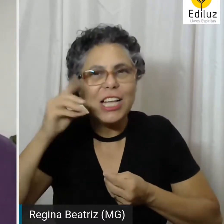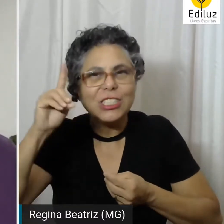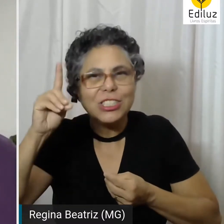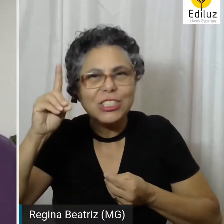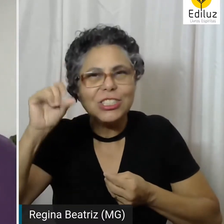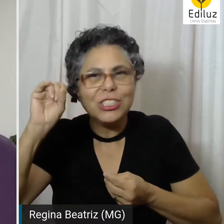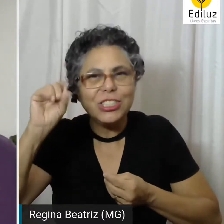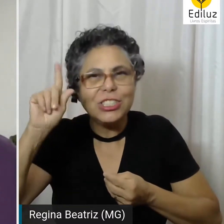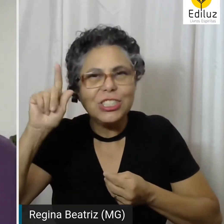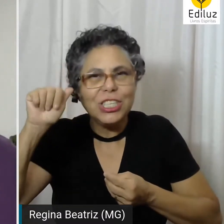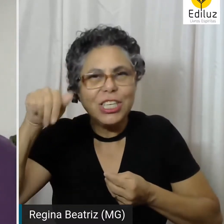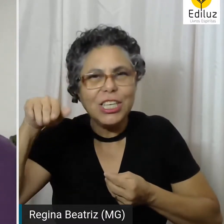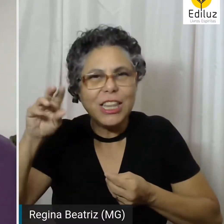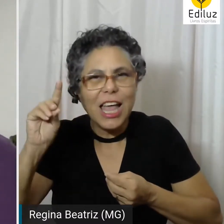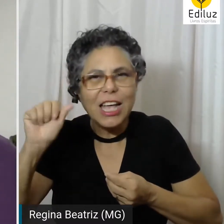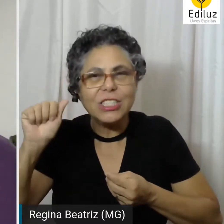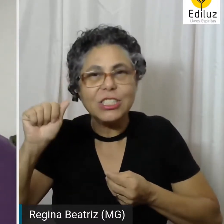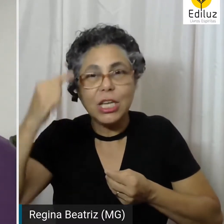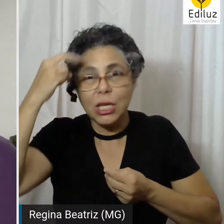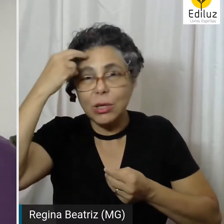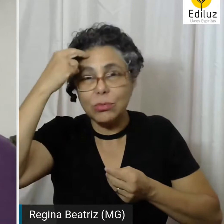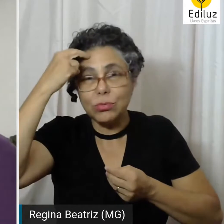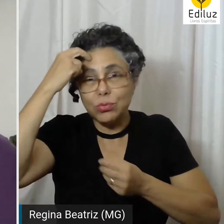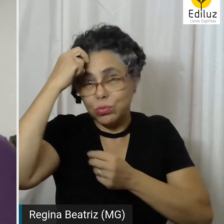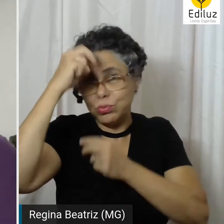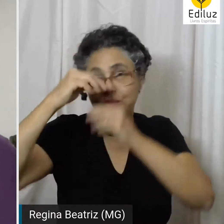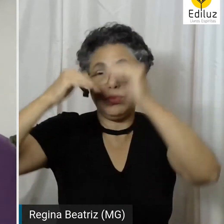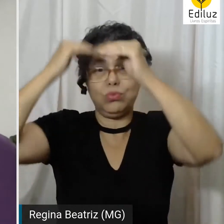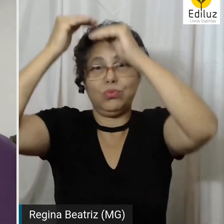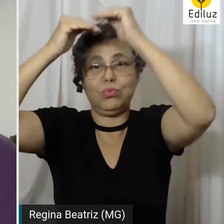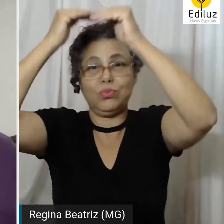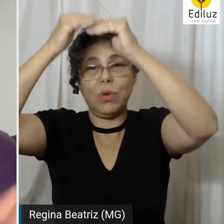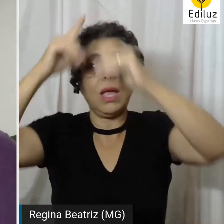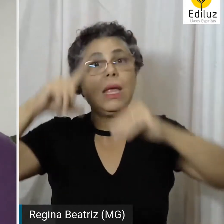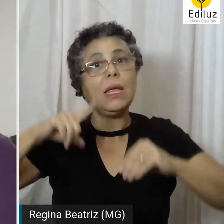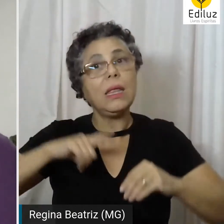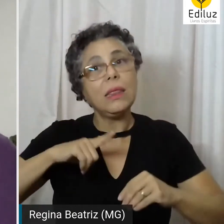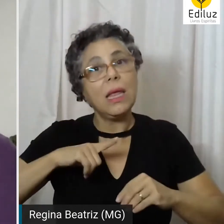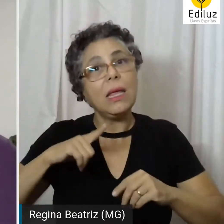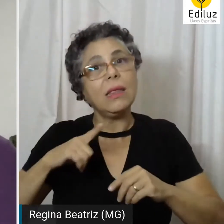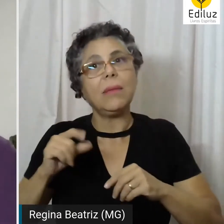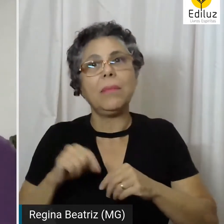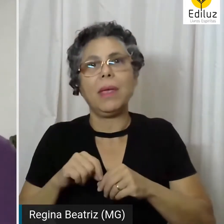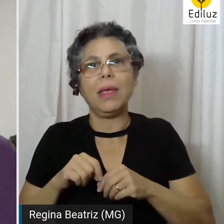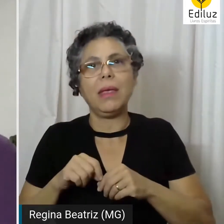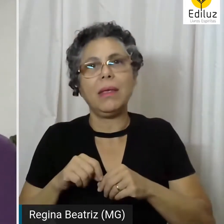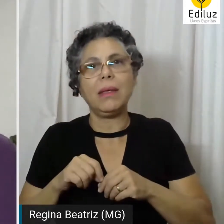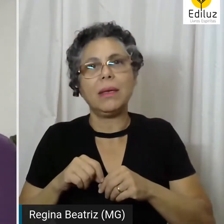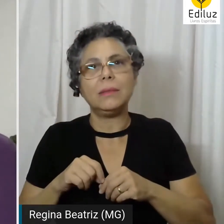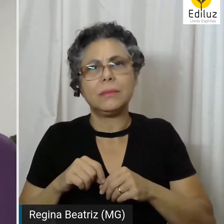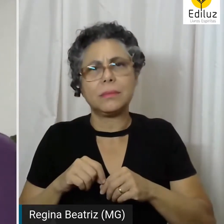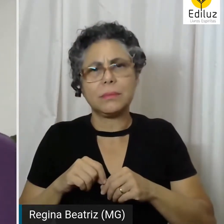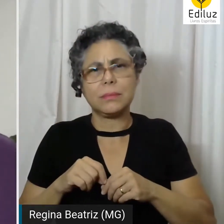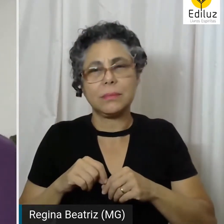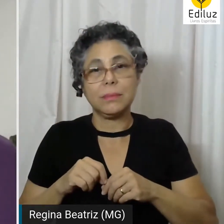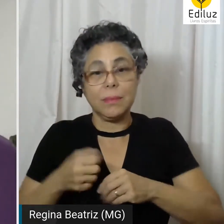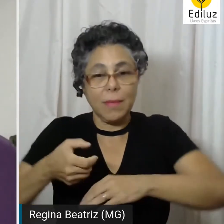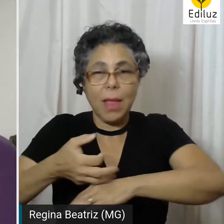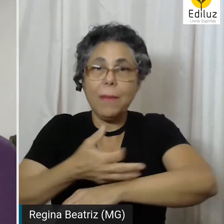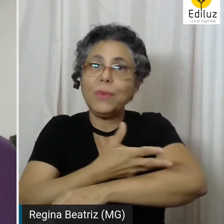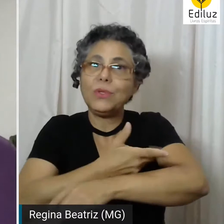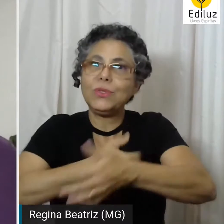desenvolve o intelecto, e tem também a dimensão, está também na dimensão